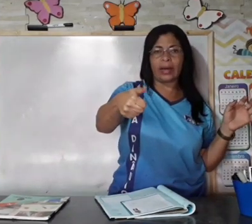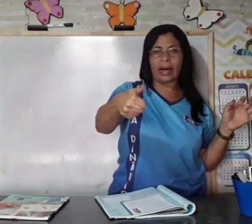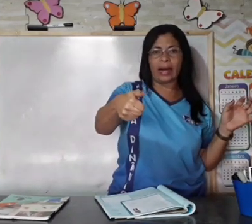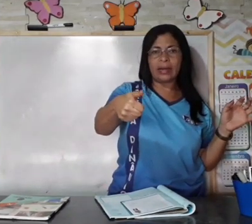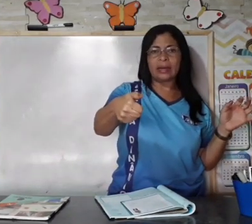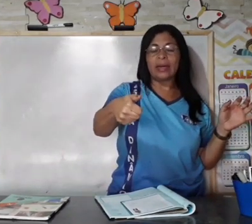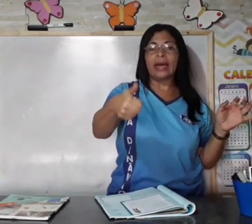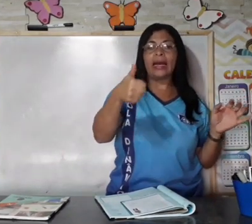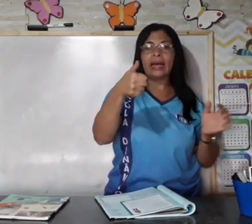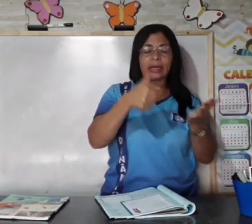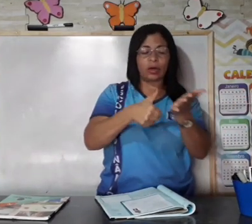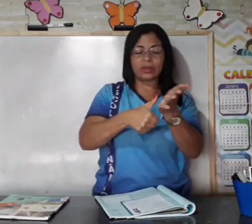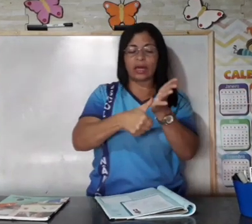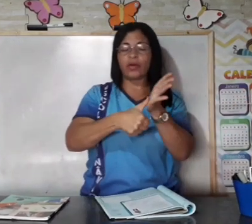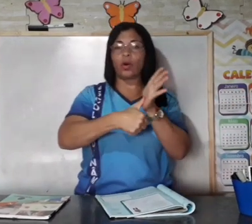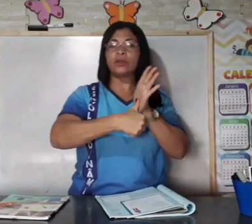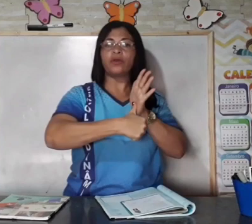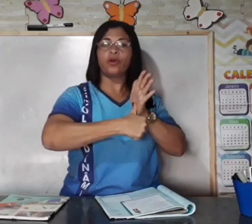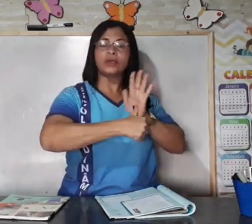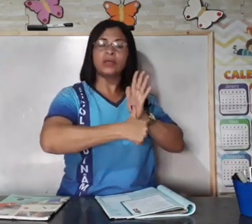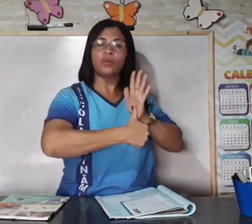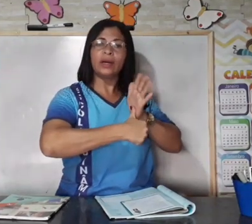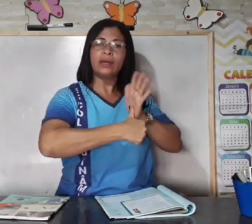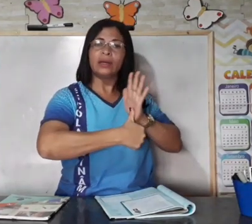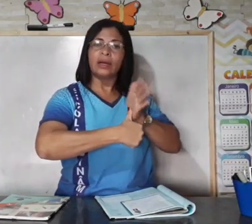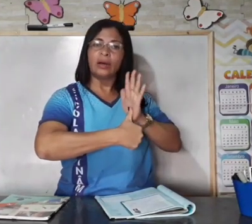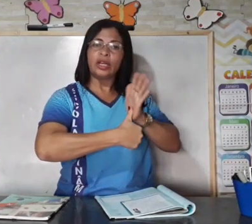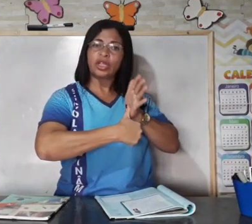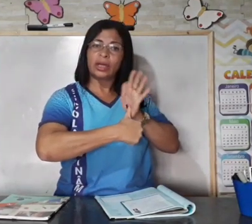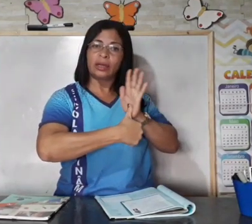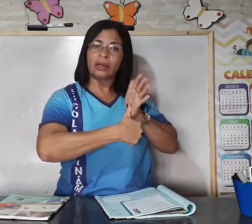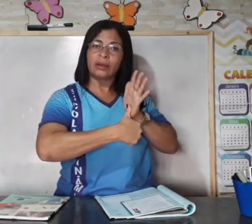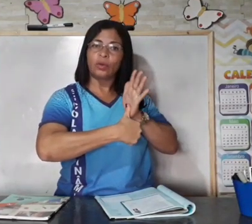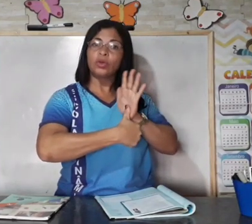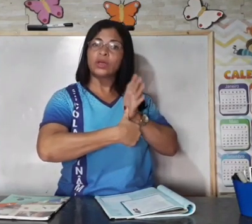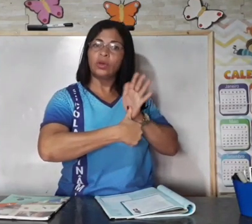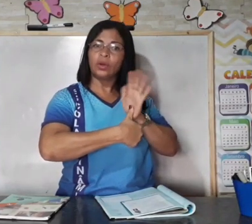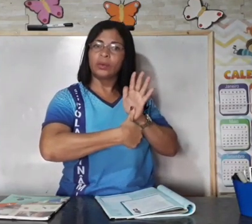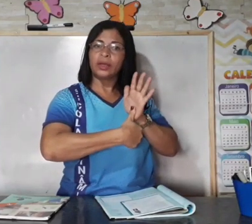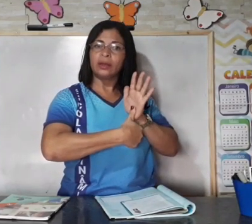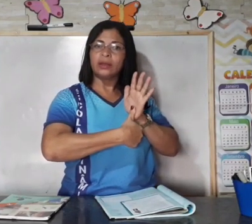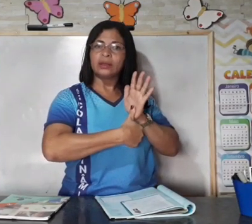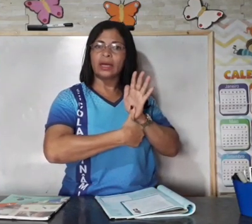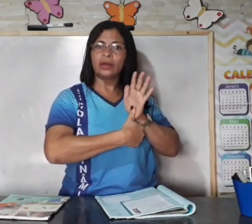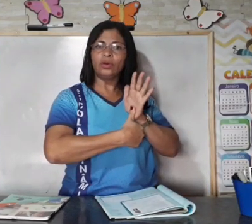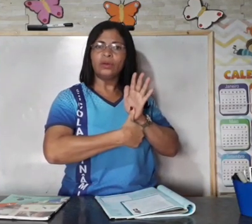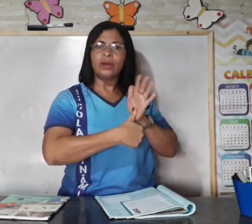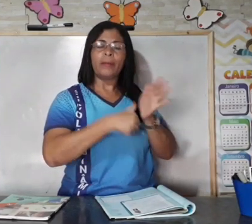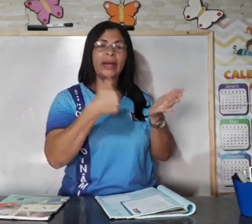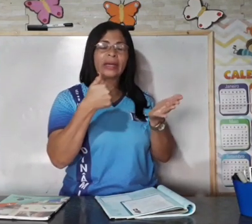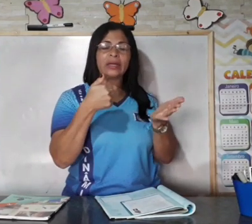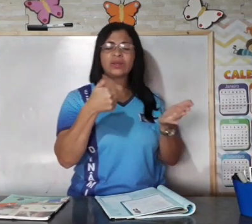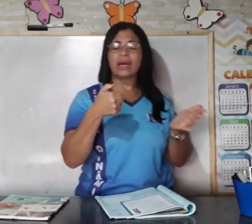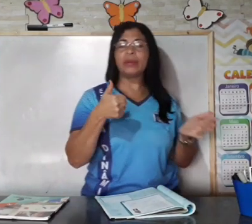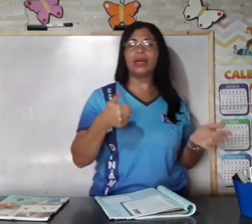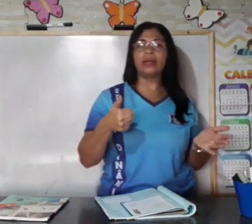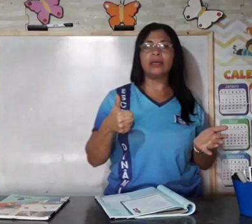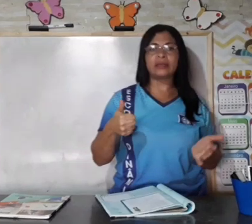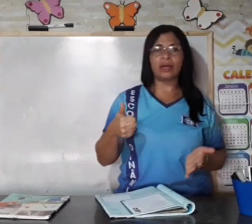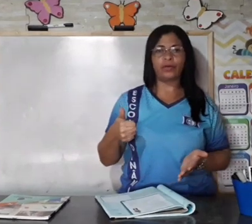polegar, ela aqui, ó, serve como se fosse uma escrita, o do seu nome, certo? Para quem não sabe ler nem escrever,